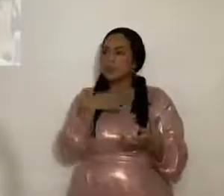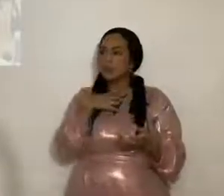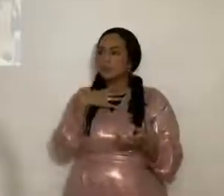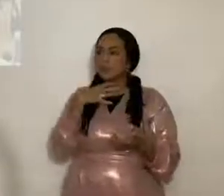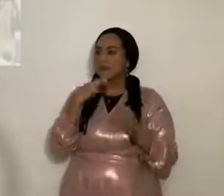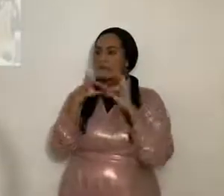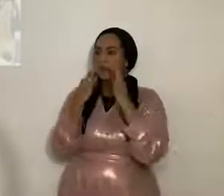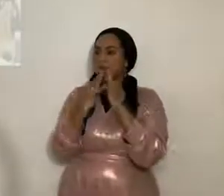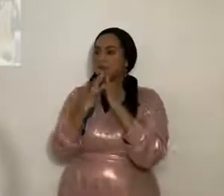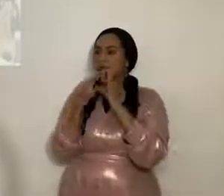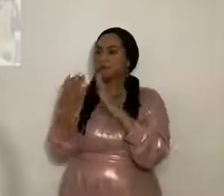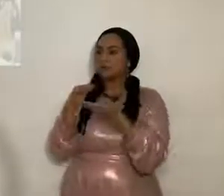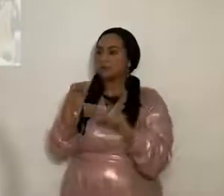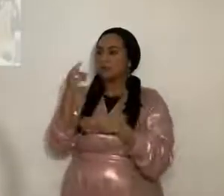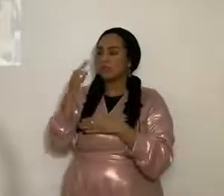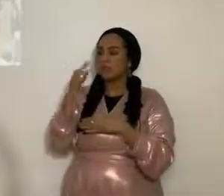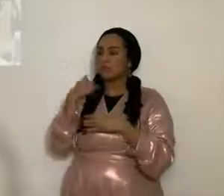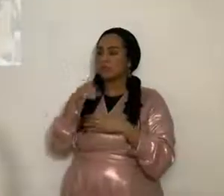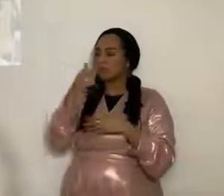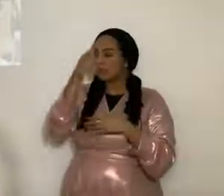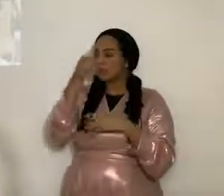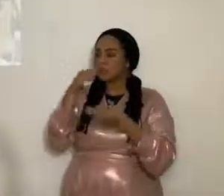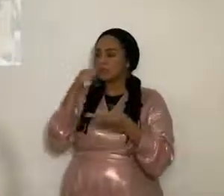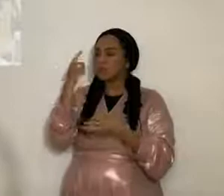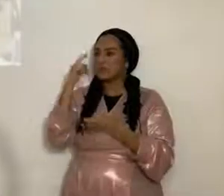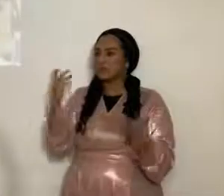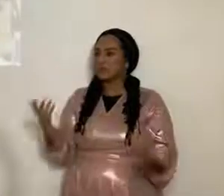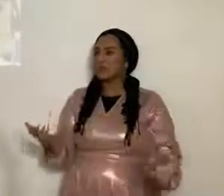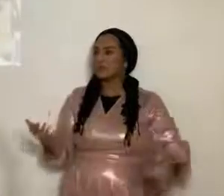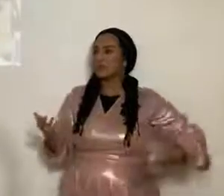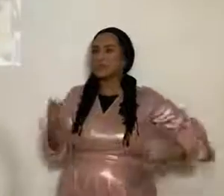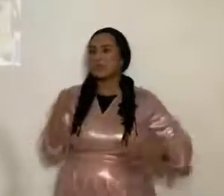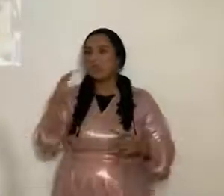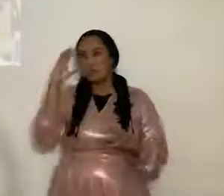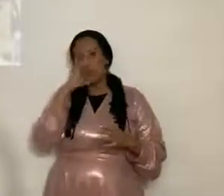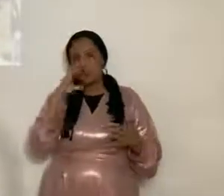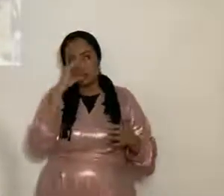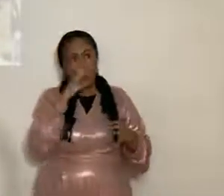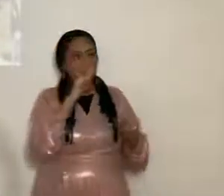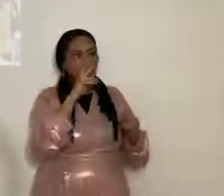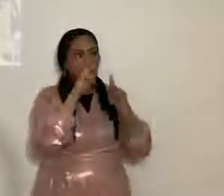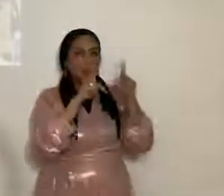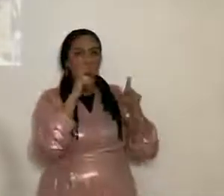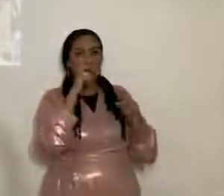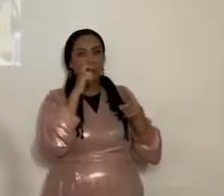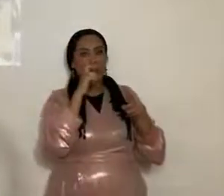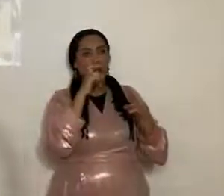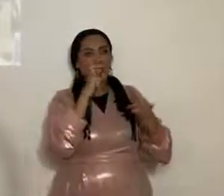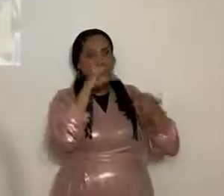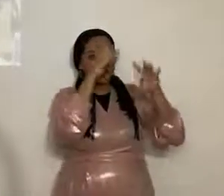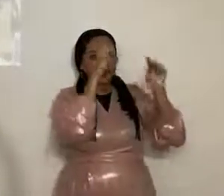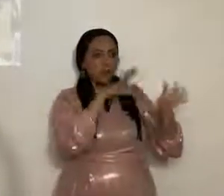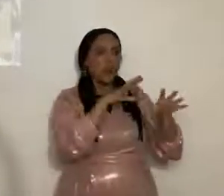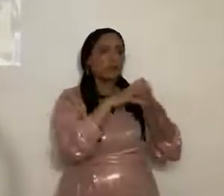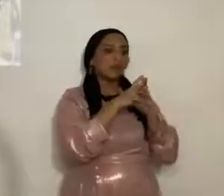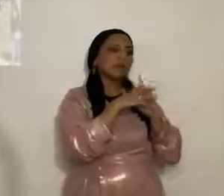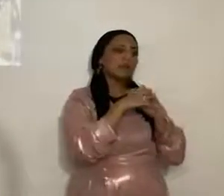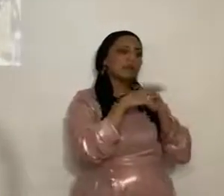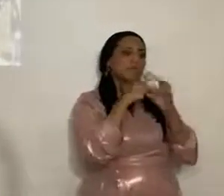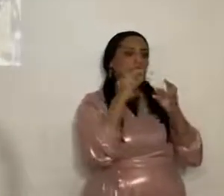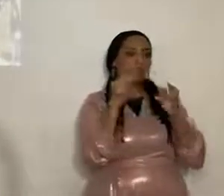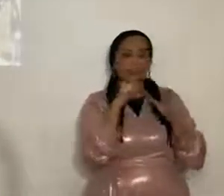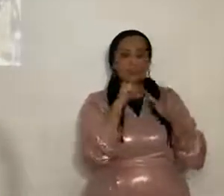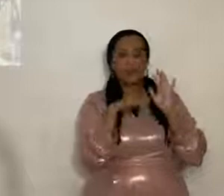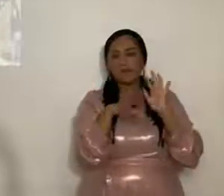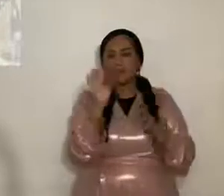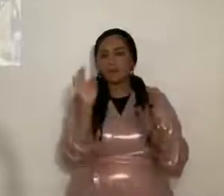mi familiar? Y entonces empiezan a buscar el por qué con brujos, con santeros, con hechiceros, y no